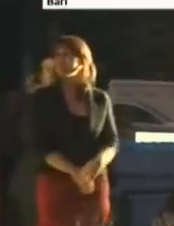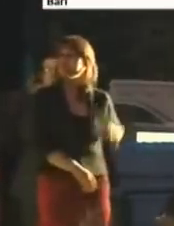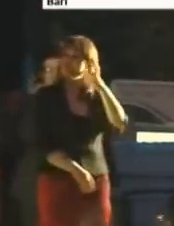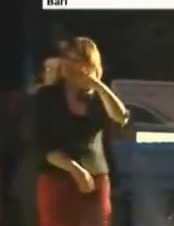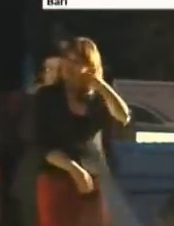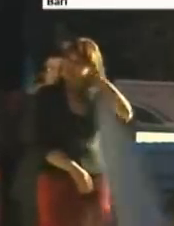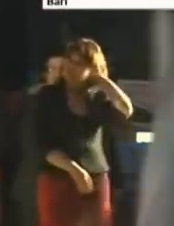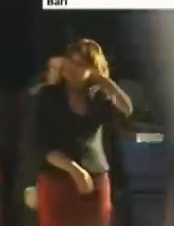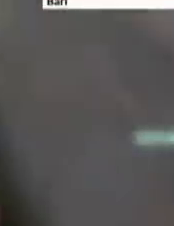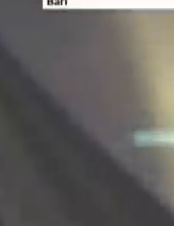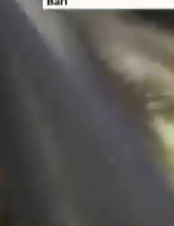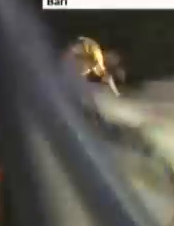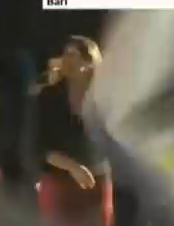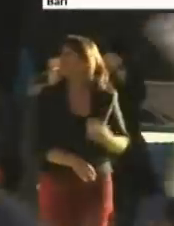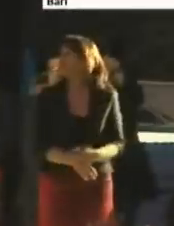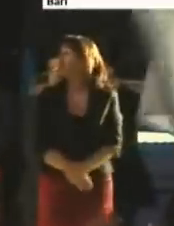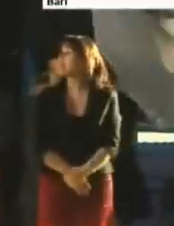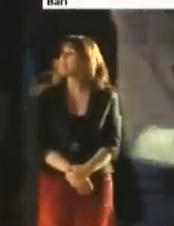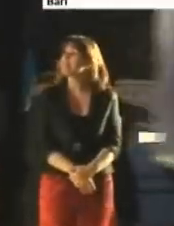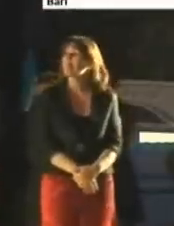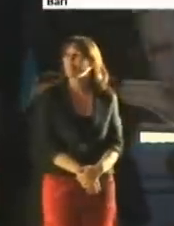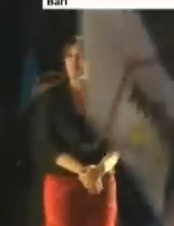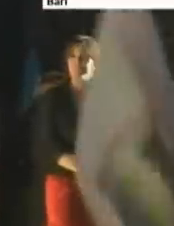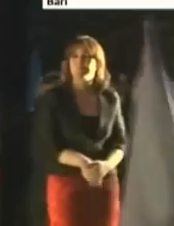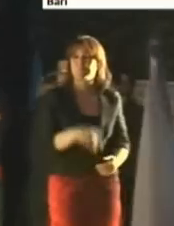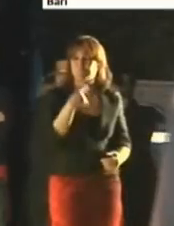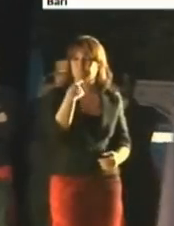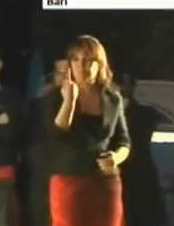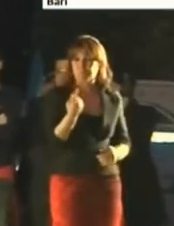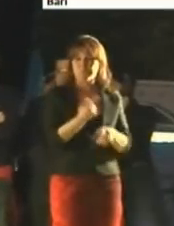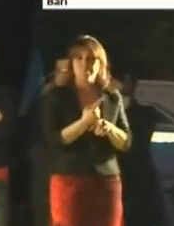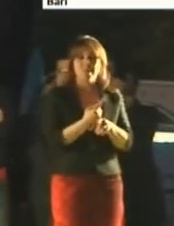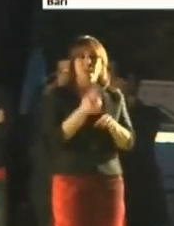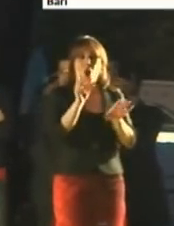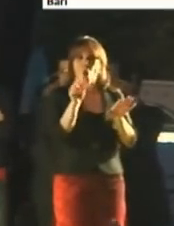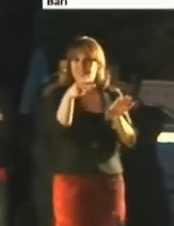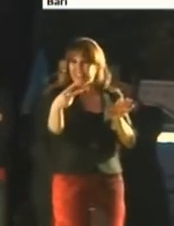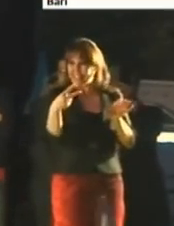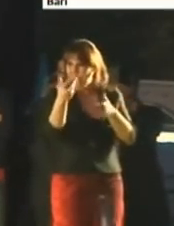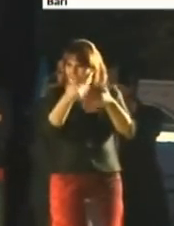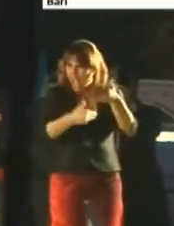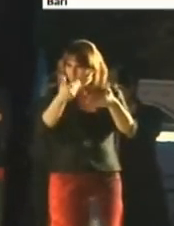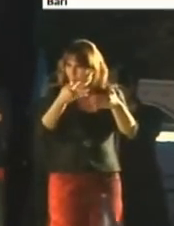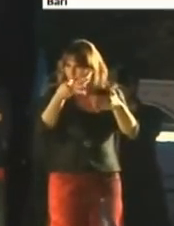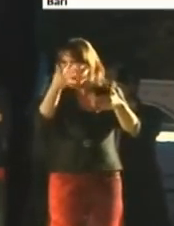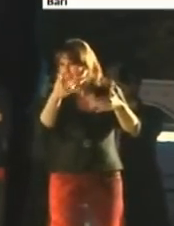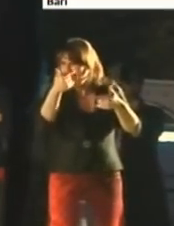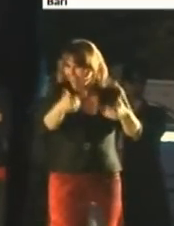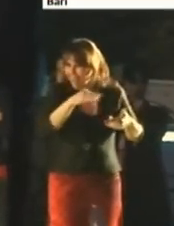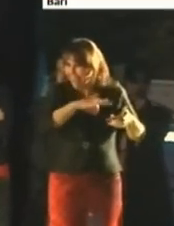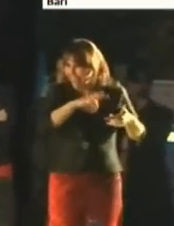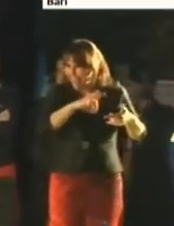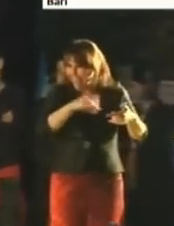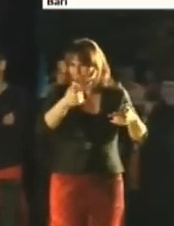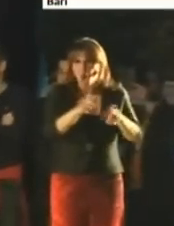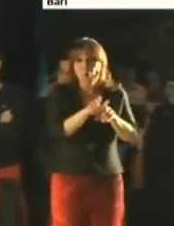è così. E allora vedere che ti danno 80 euro, così come un cotillon, un detersivo,